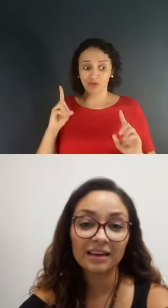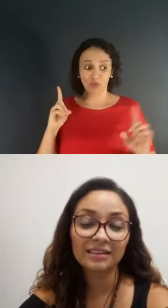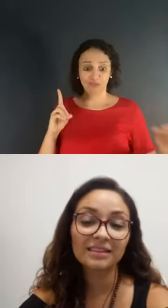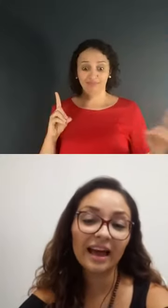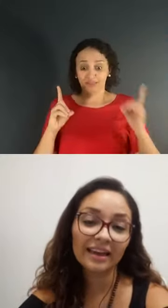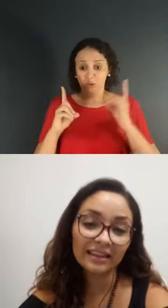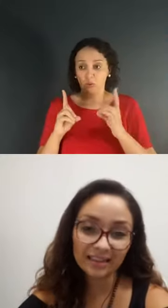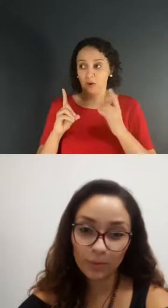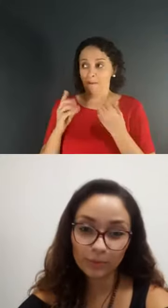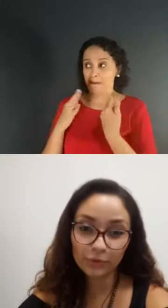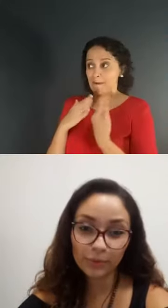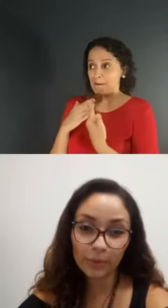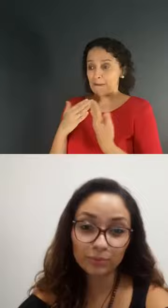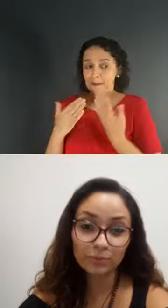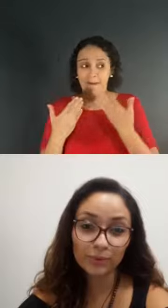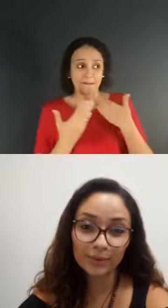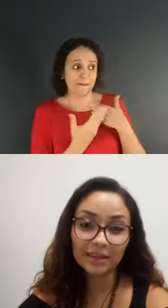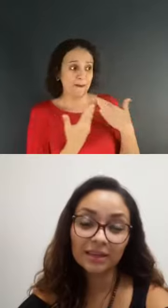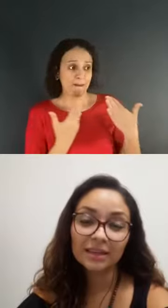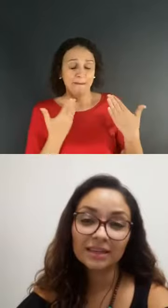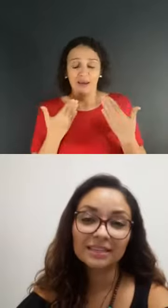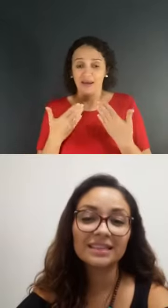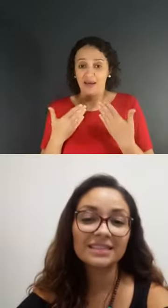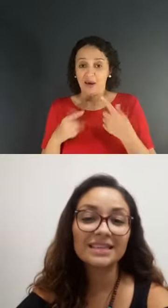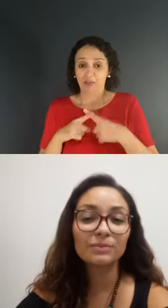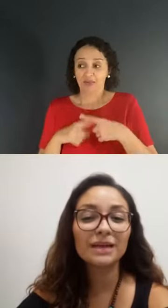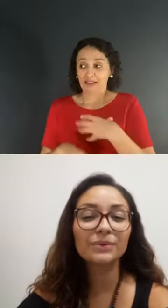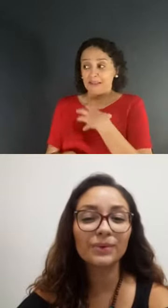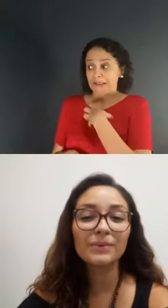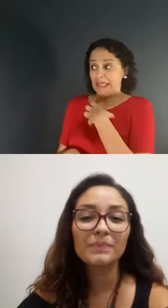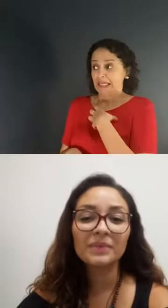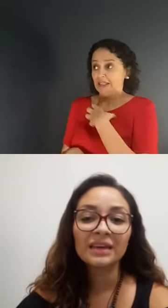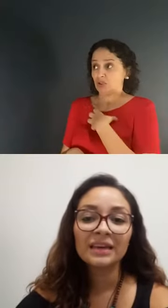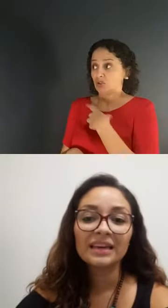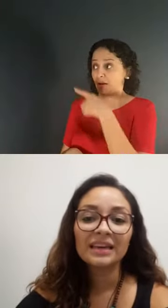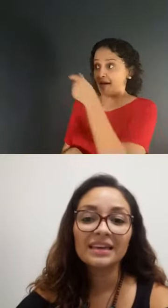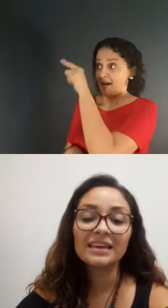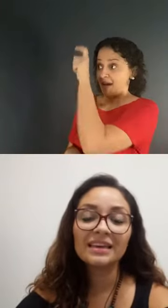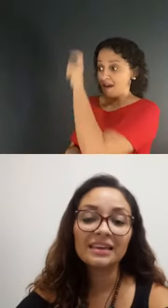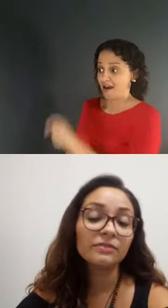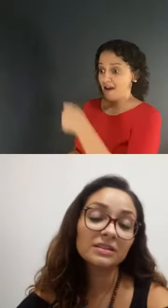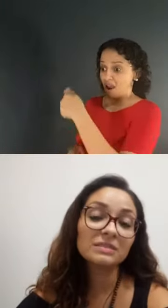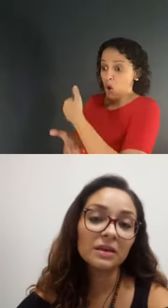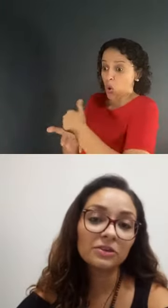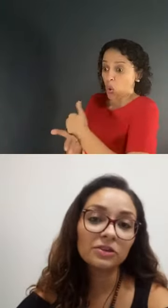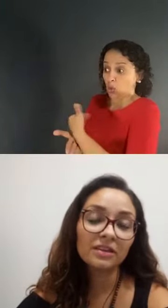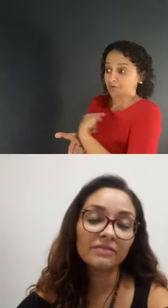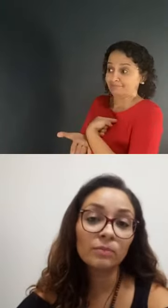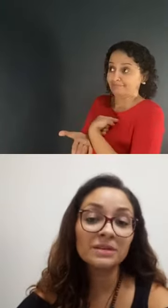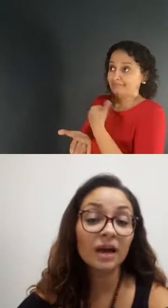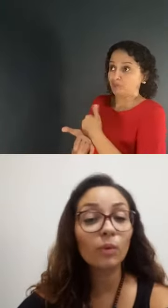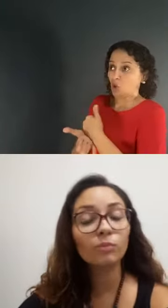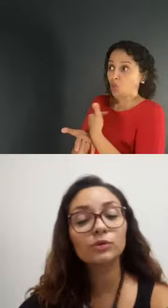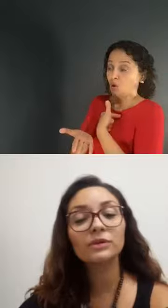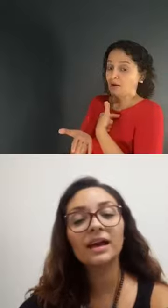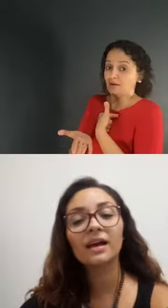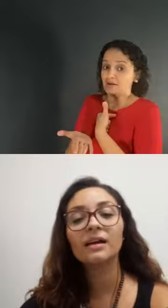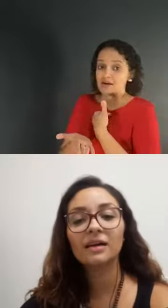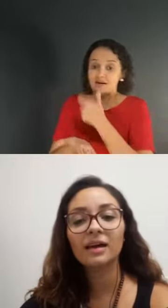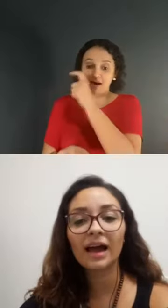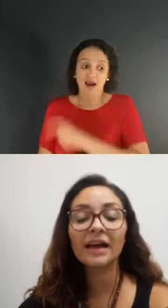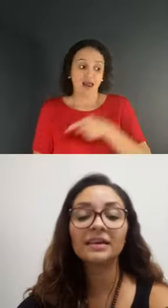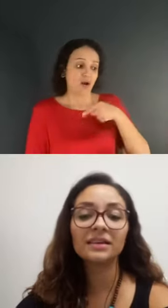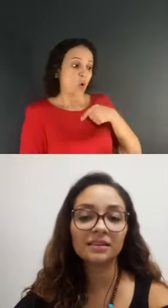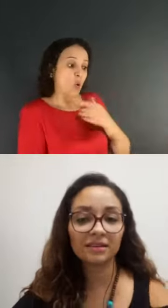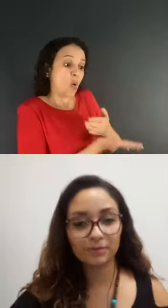ela ainda está sob o controle desse abusador e, infelizmente, ele vai começar a